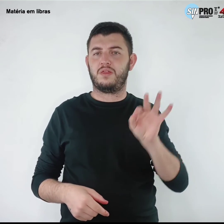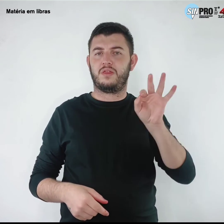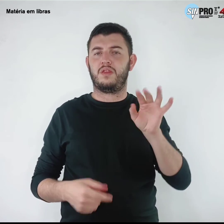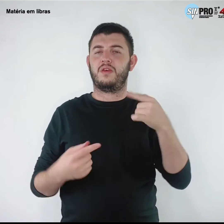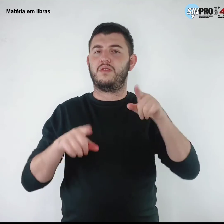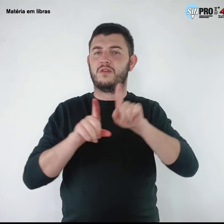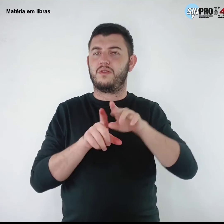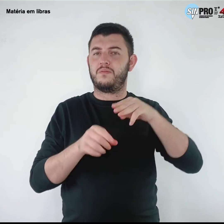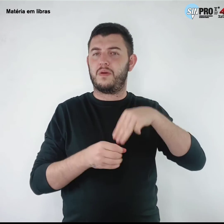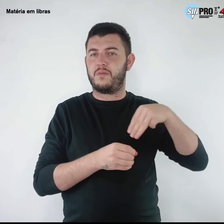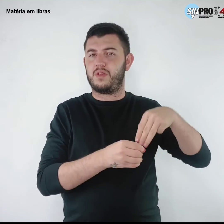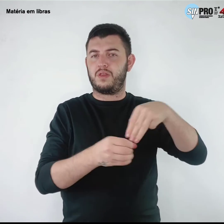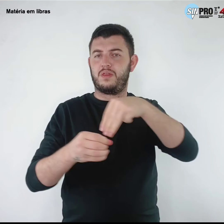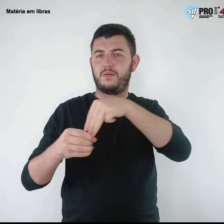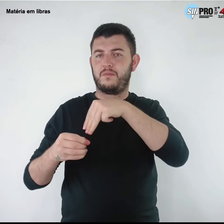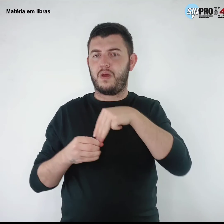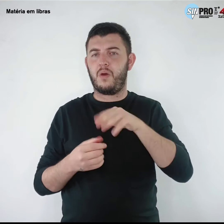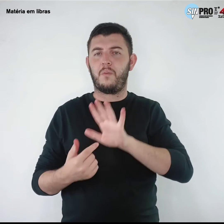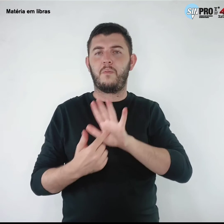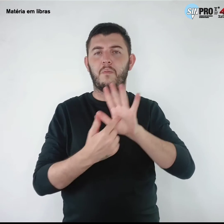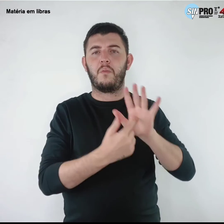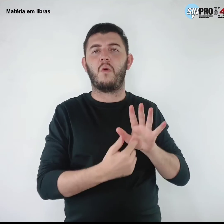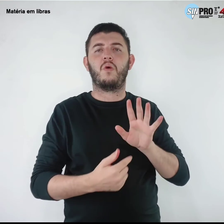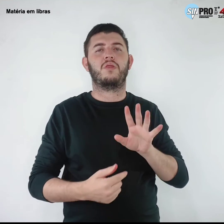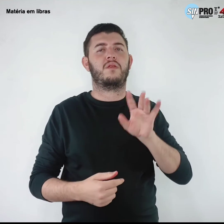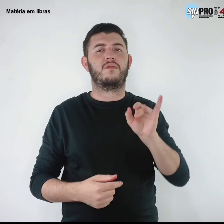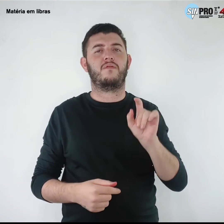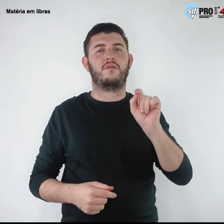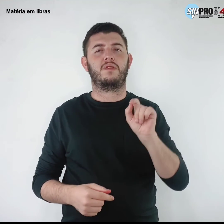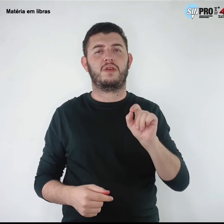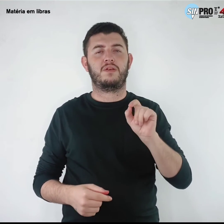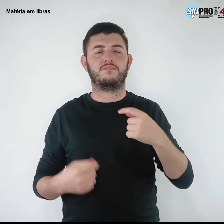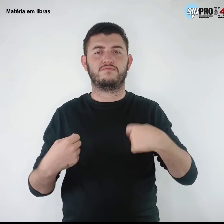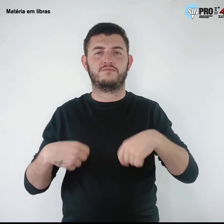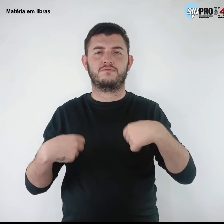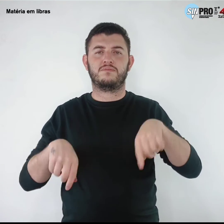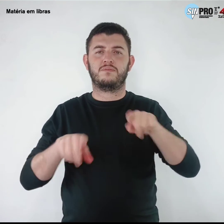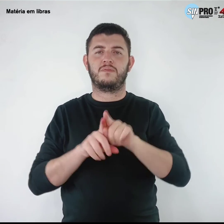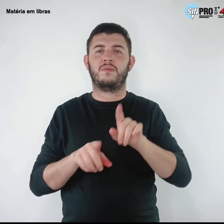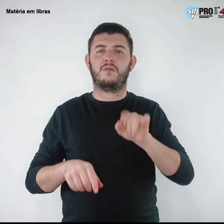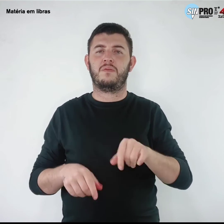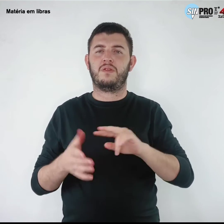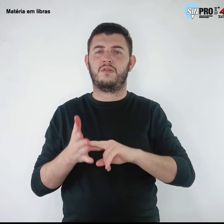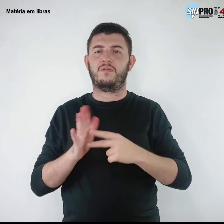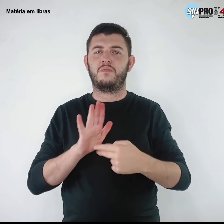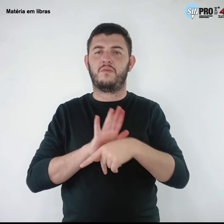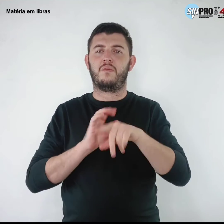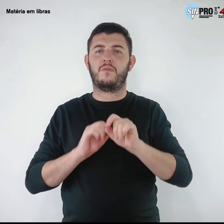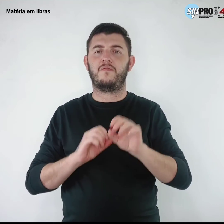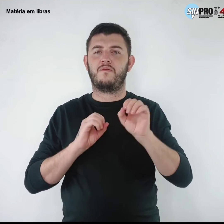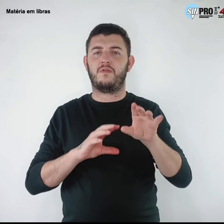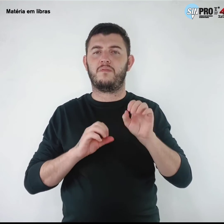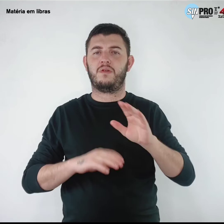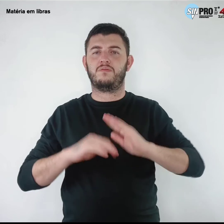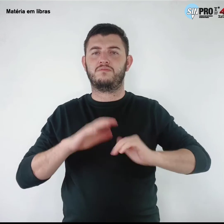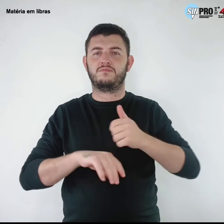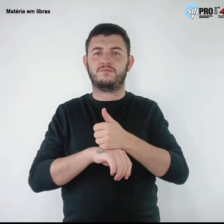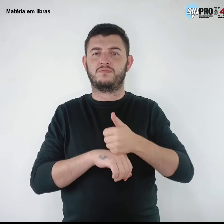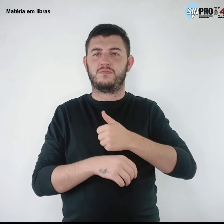Federal e municipais, mostram a necessidade de formação dos profissionais da educação,